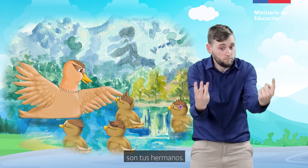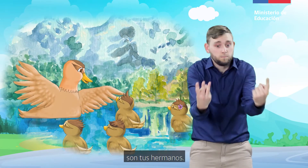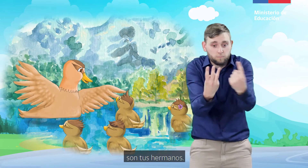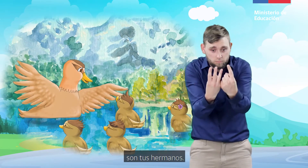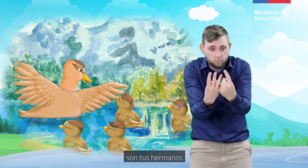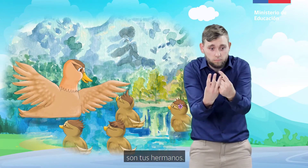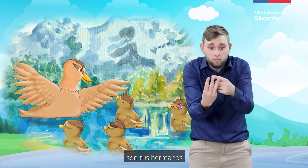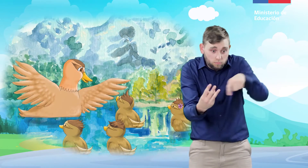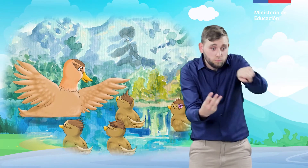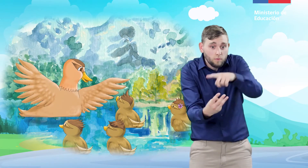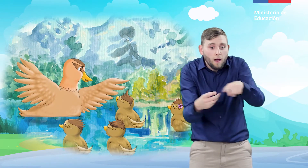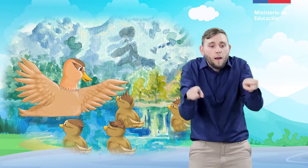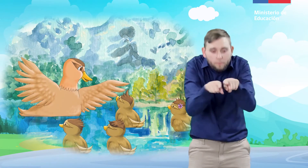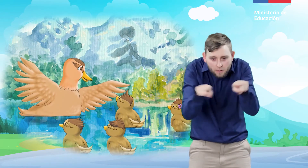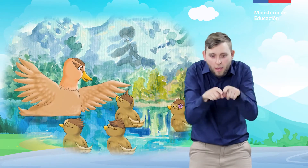tus hermanos.